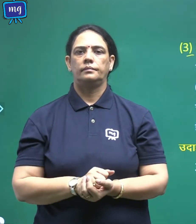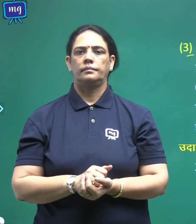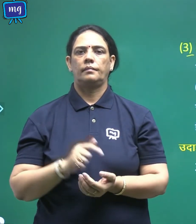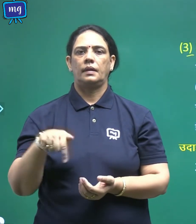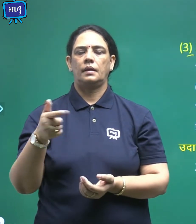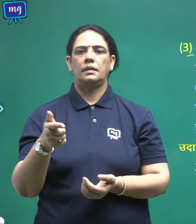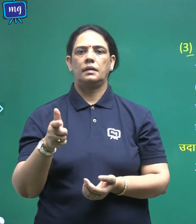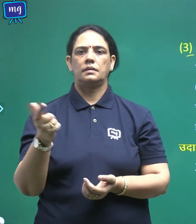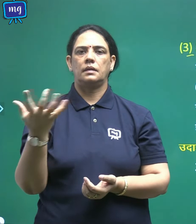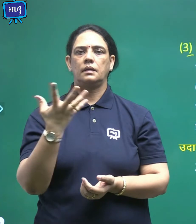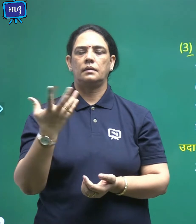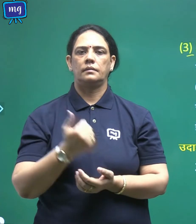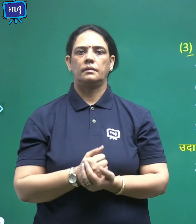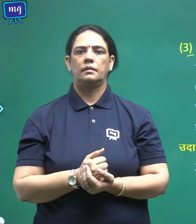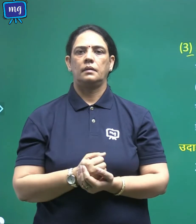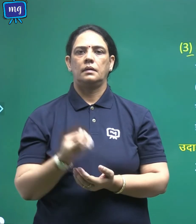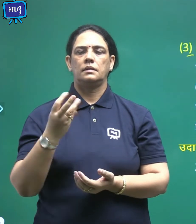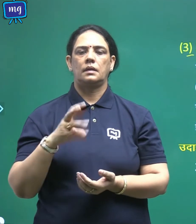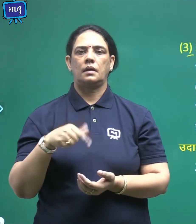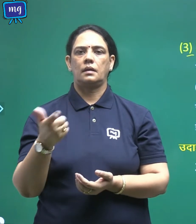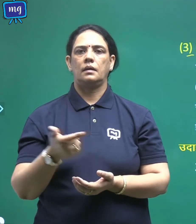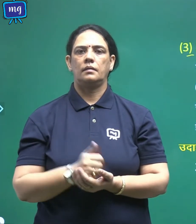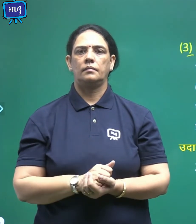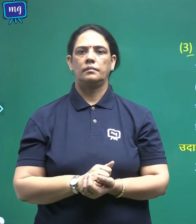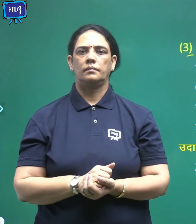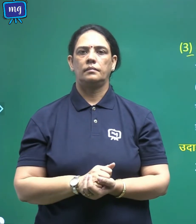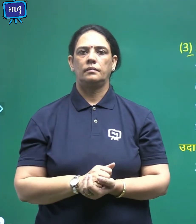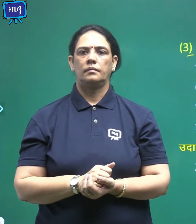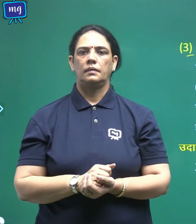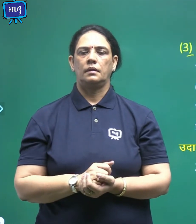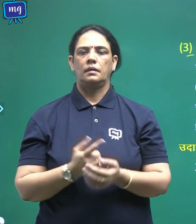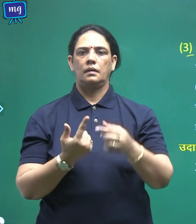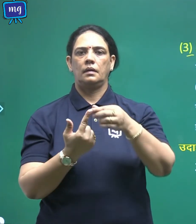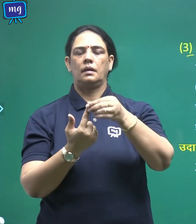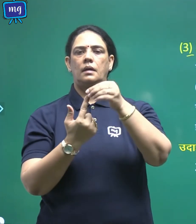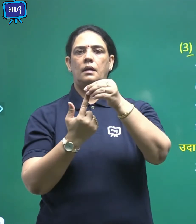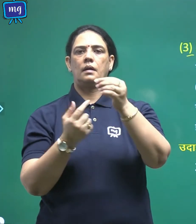यदि किसी संख्या की इकाई का अंक